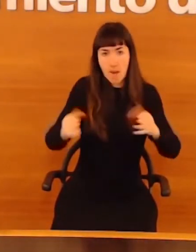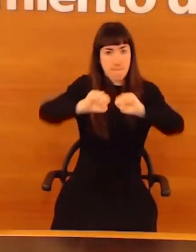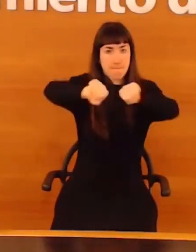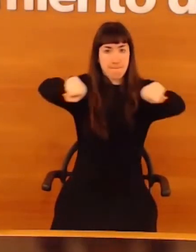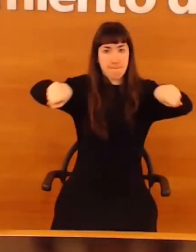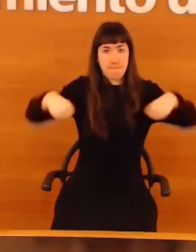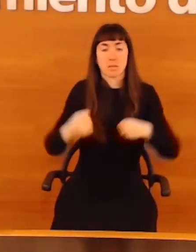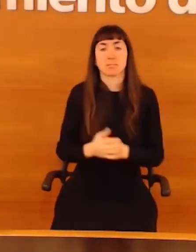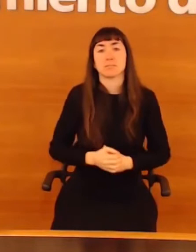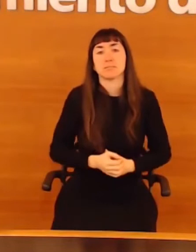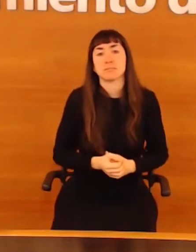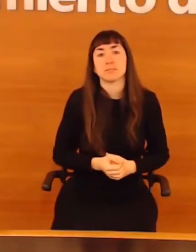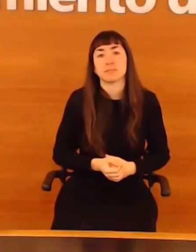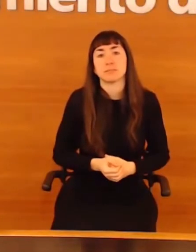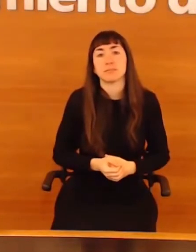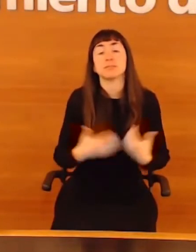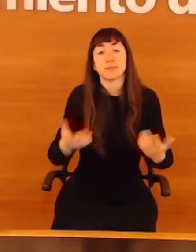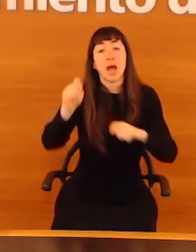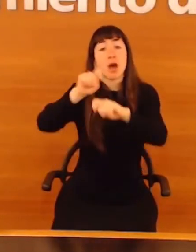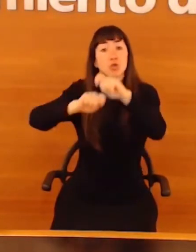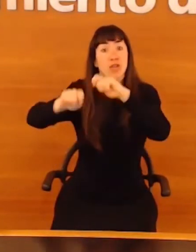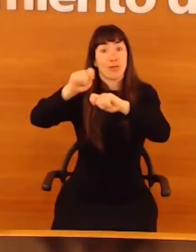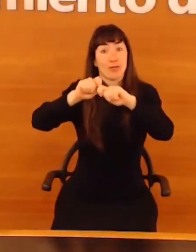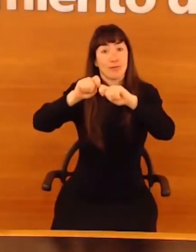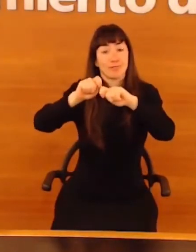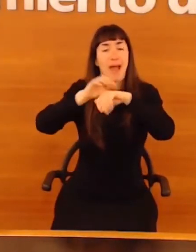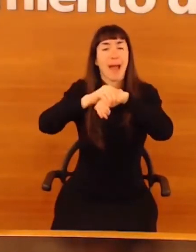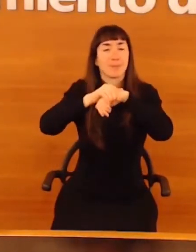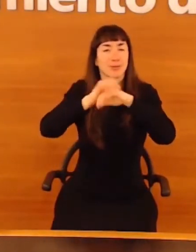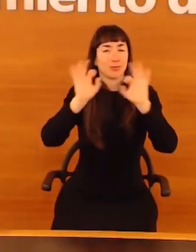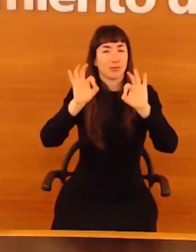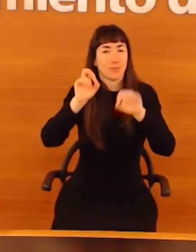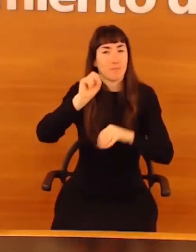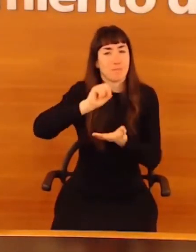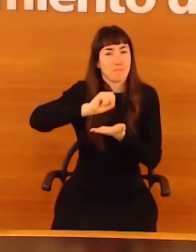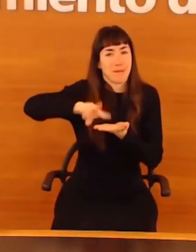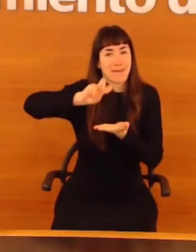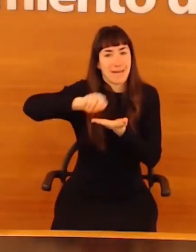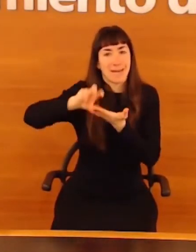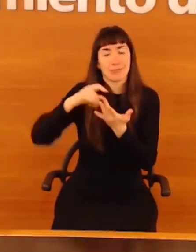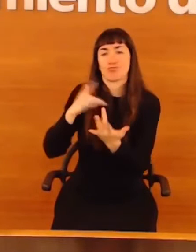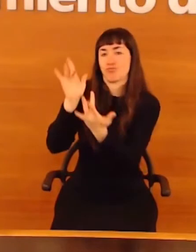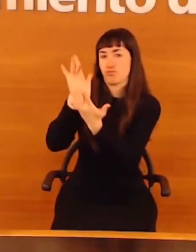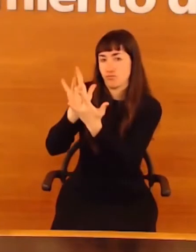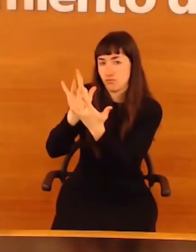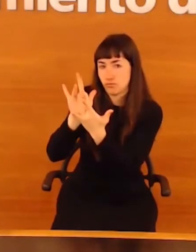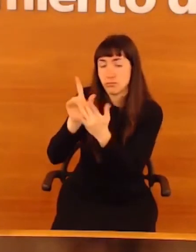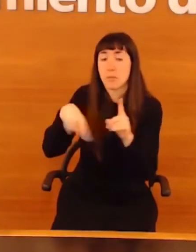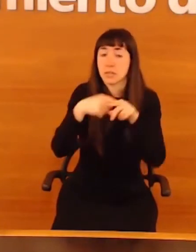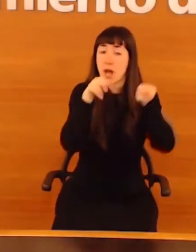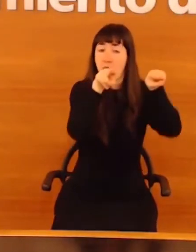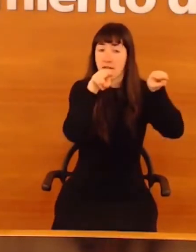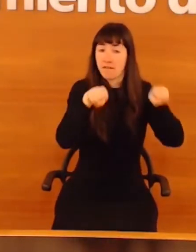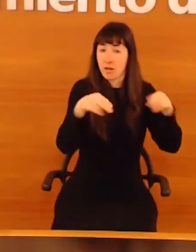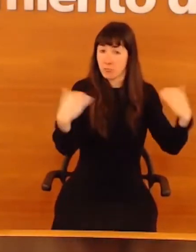sentido, se está en contacto con la Asociación de Amigos del Peregrino, se está en contacto con los responsables de dicho